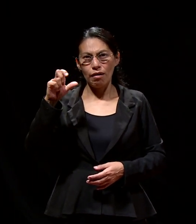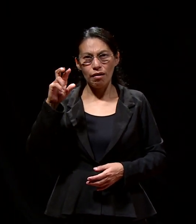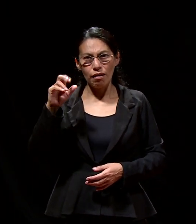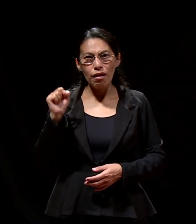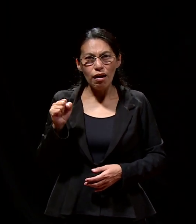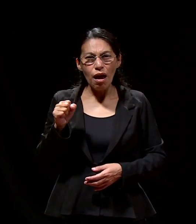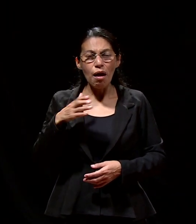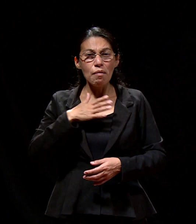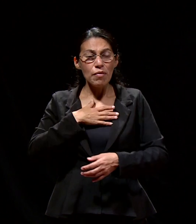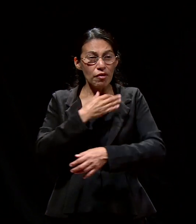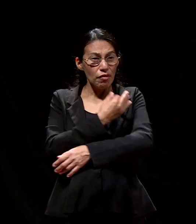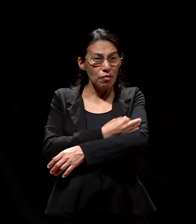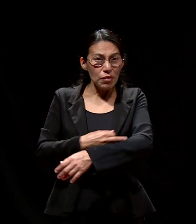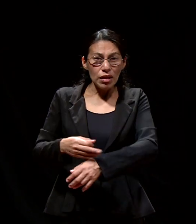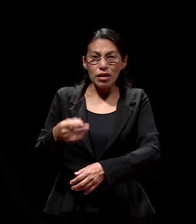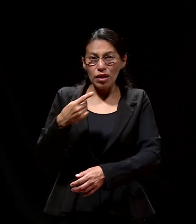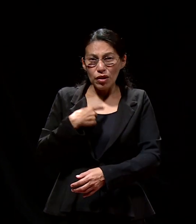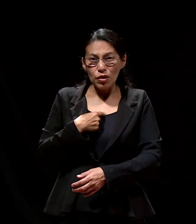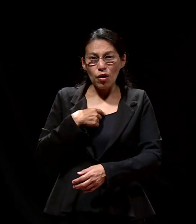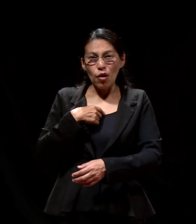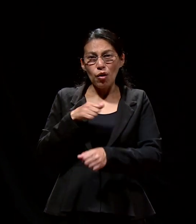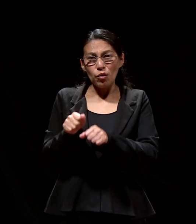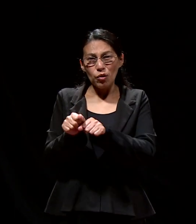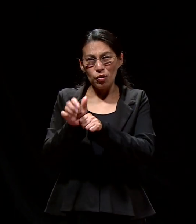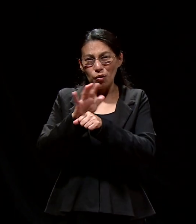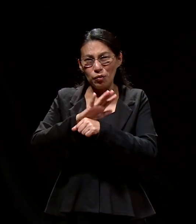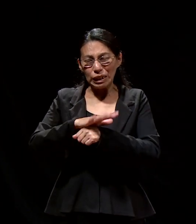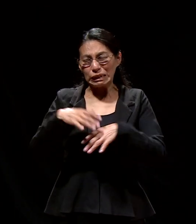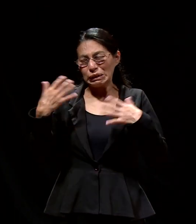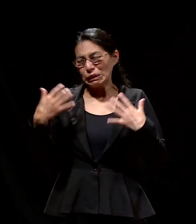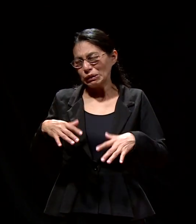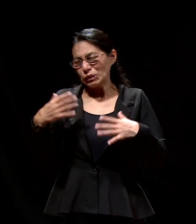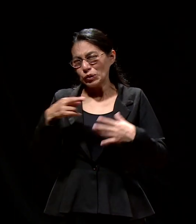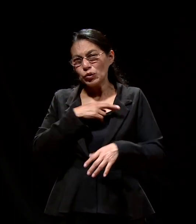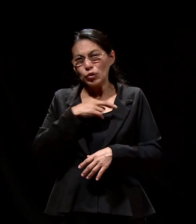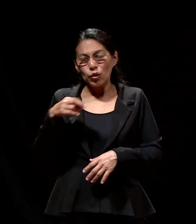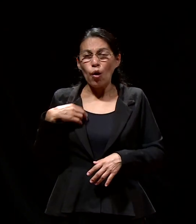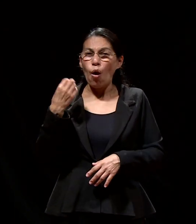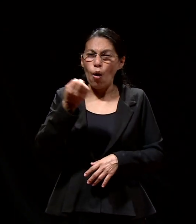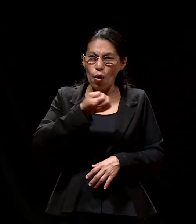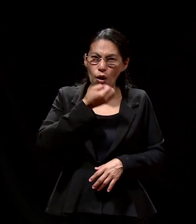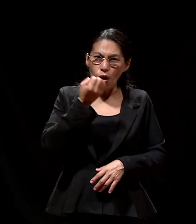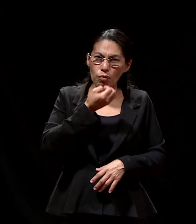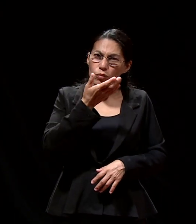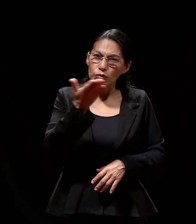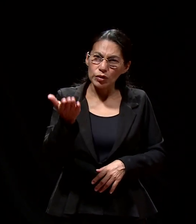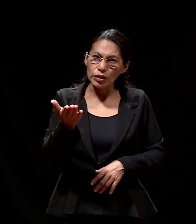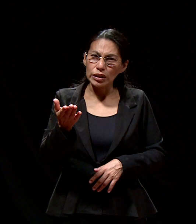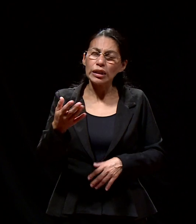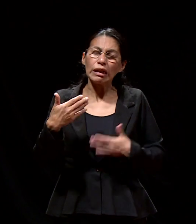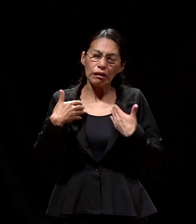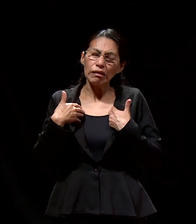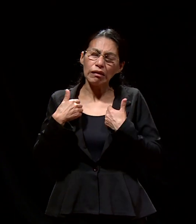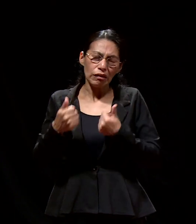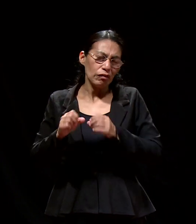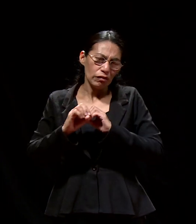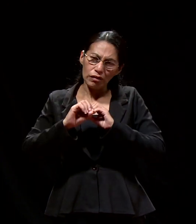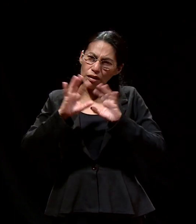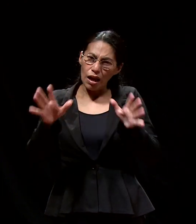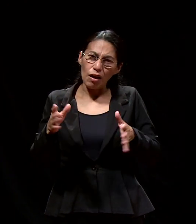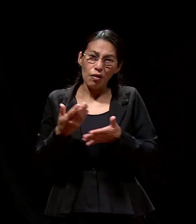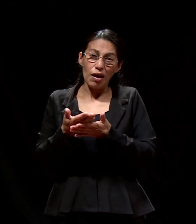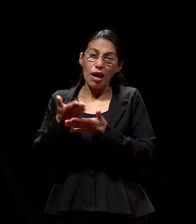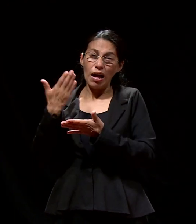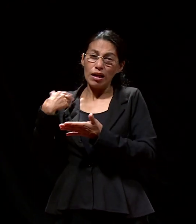Adán vamos a estar orando por ti comprendo lo que es pasar por esa situación porque también